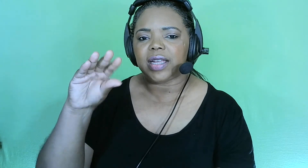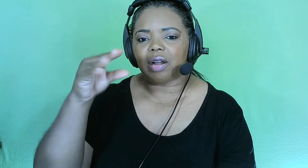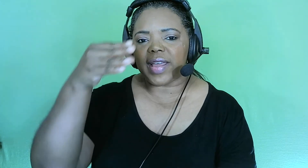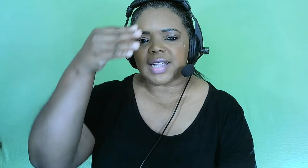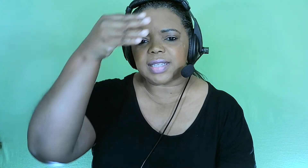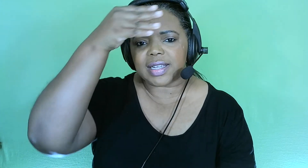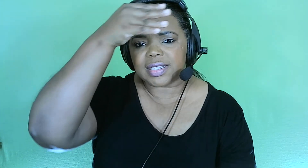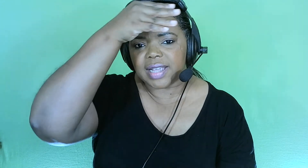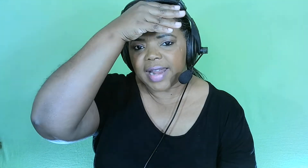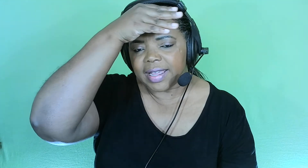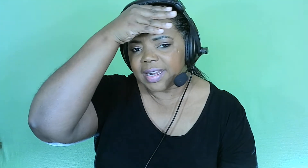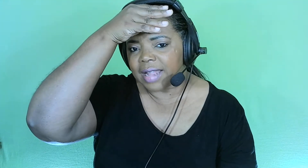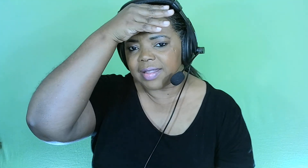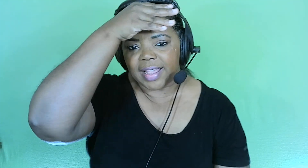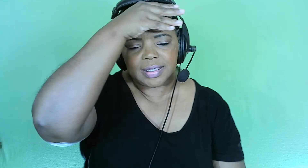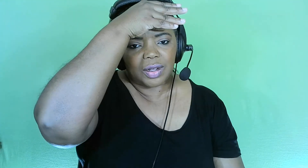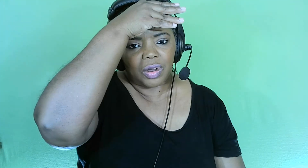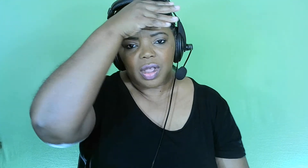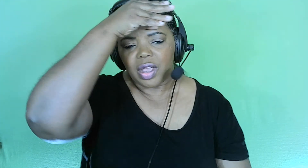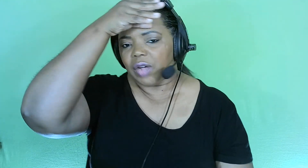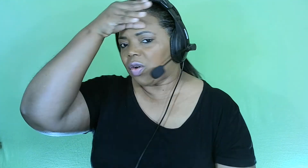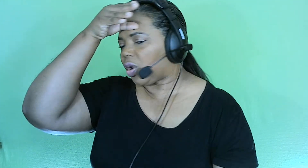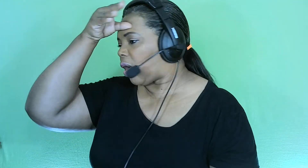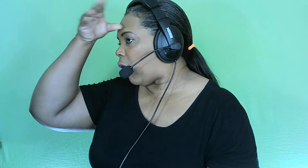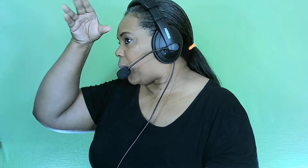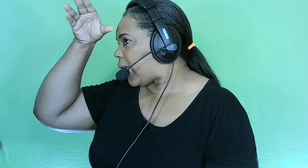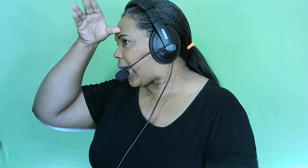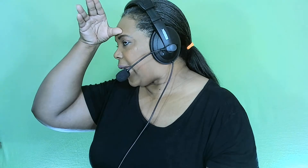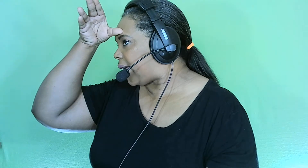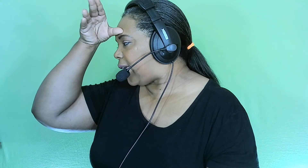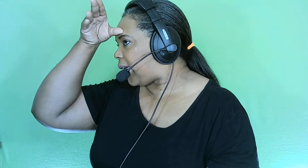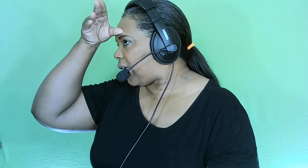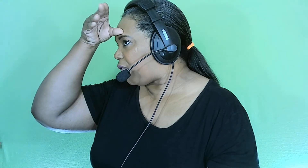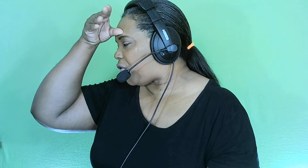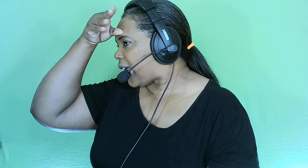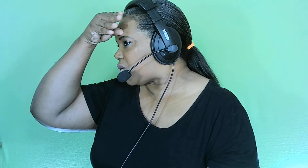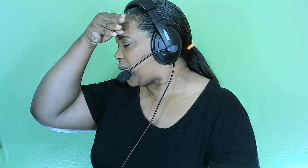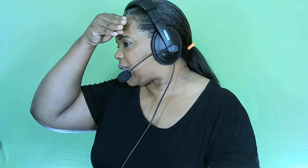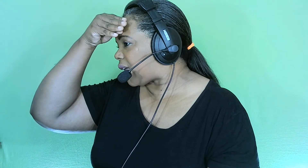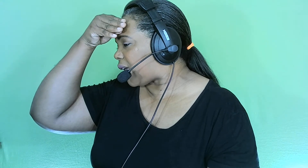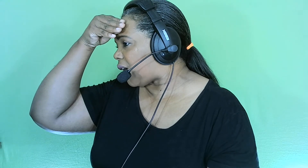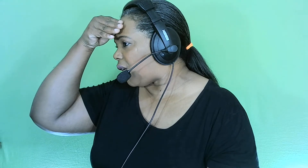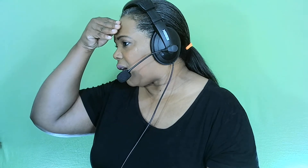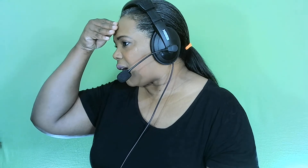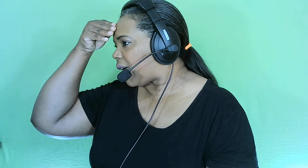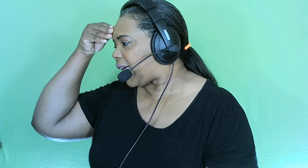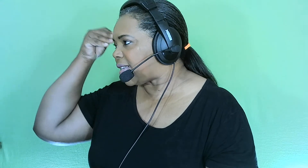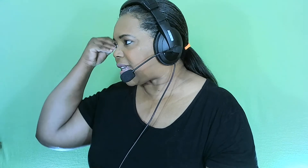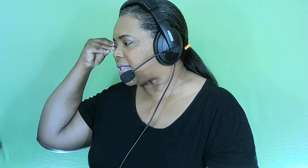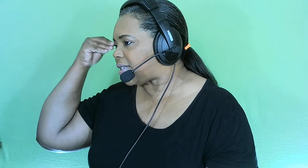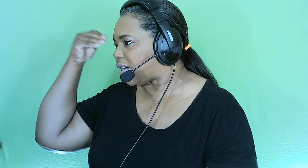Então, esquecer é aqui na testa, ó. Eu vou colocar o polegar aqui, faço isso aqui, ó. Esquecer,